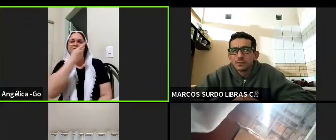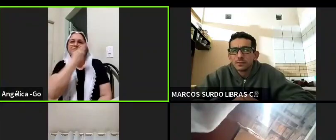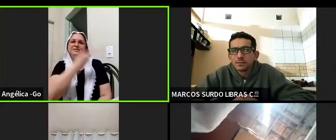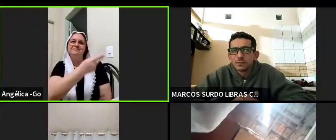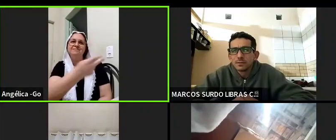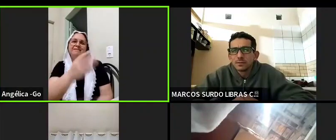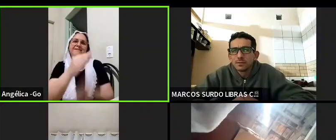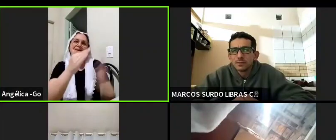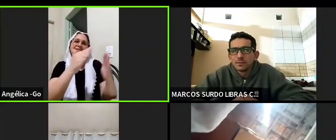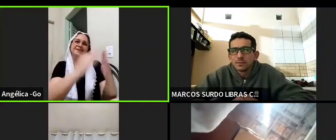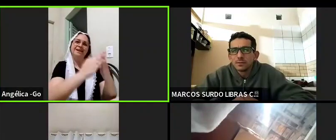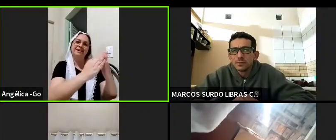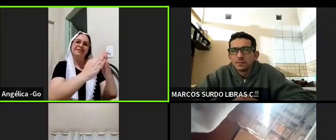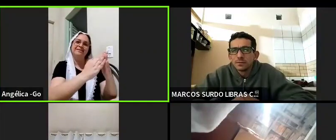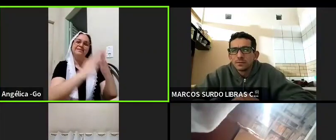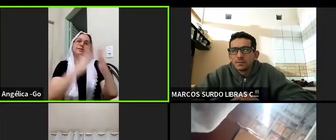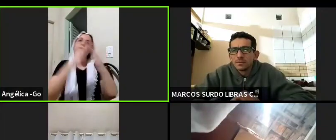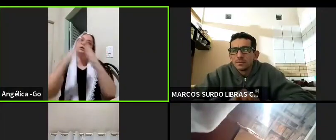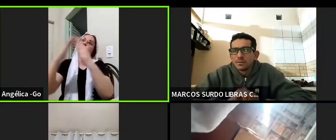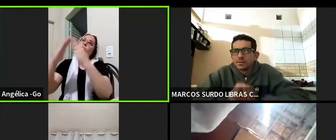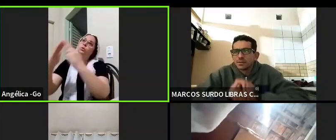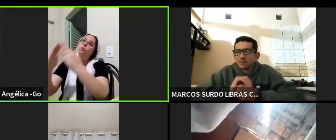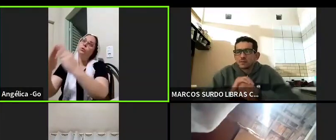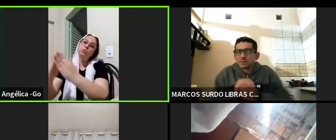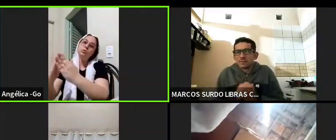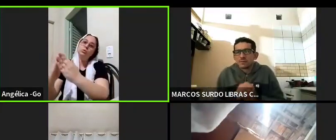Você vê obra de um lado, vê obra de outro.